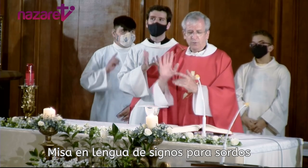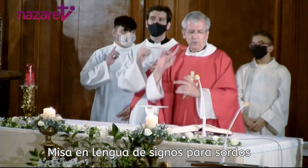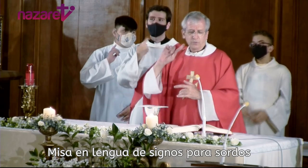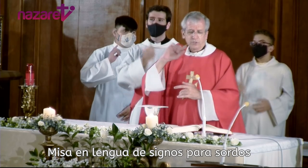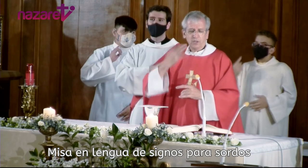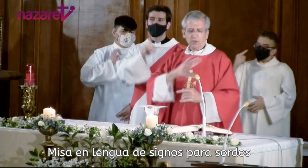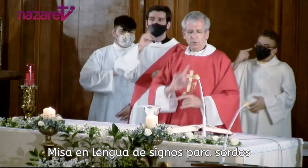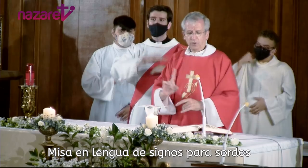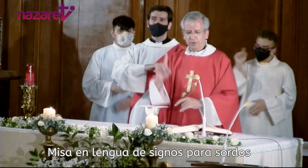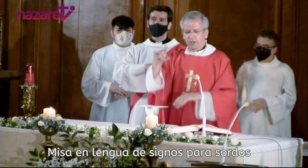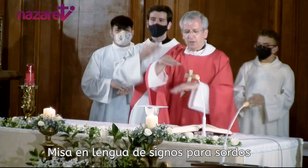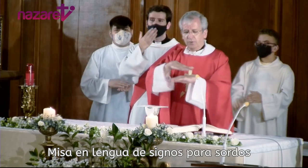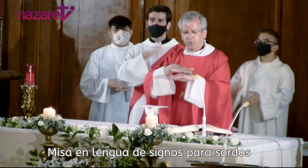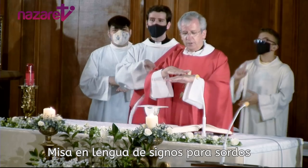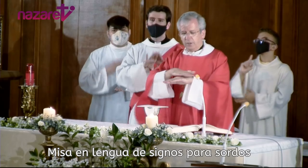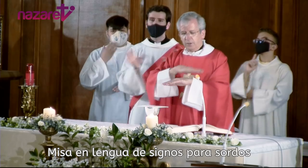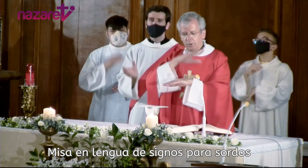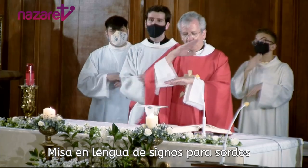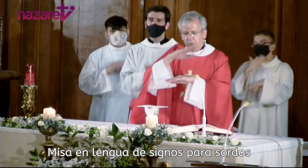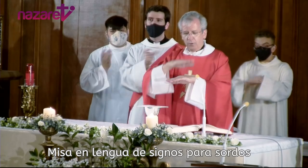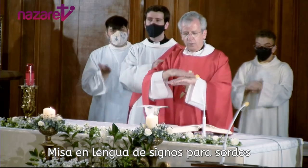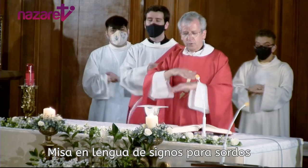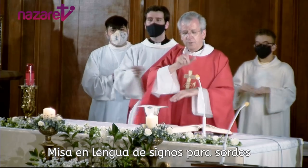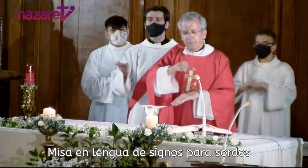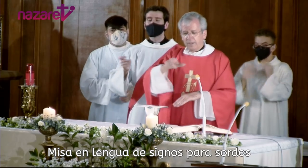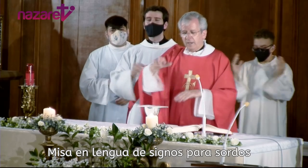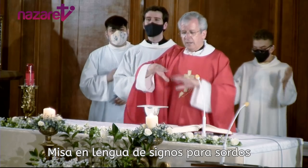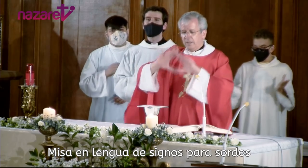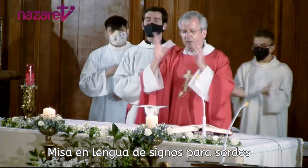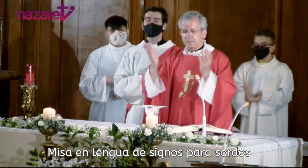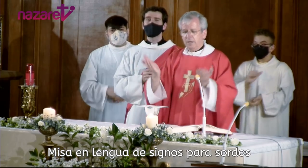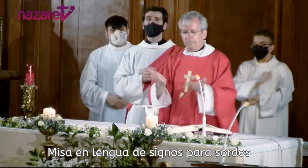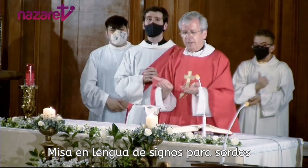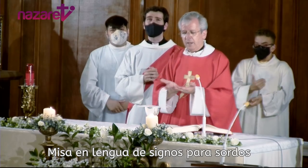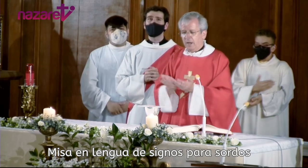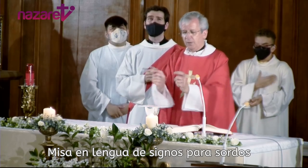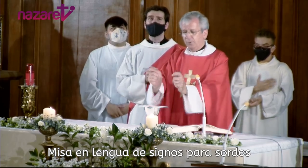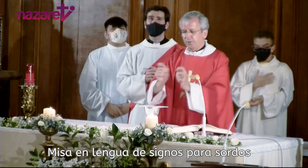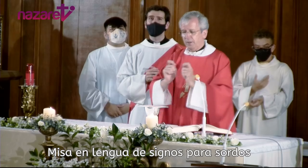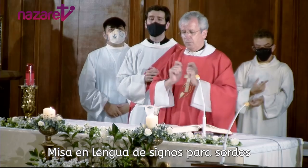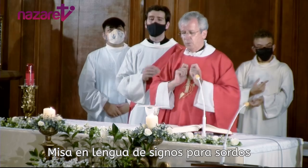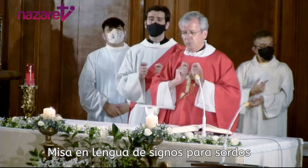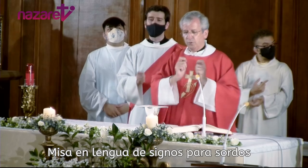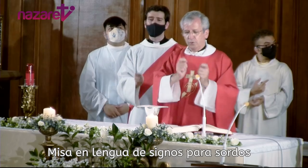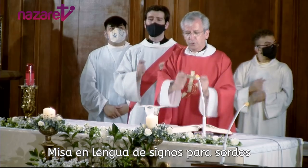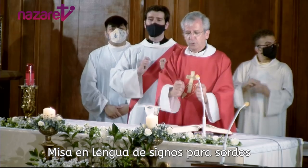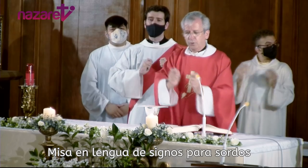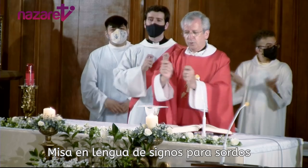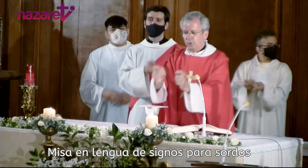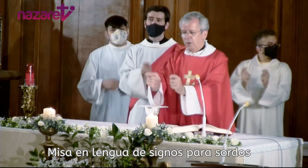nosotros. Cordero de Dios, que quitas el pecado del mundo,